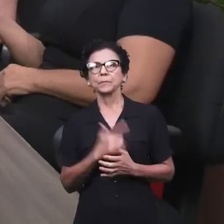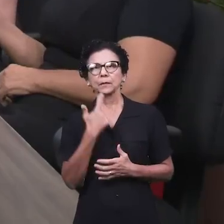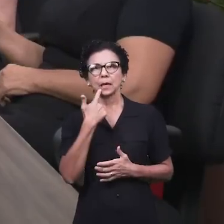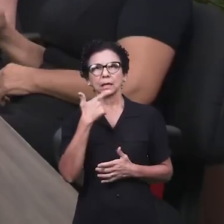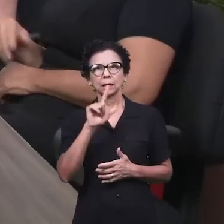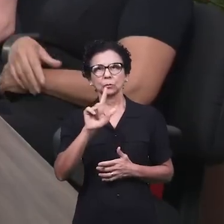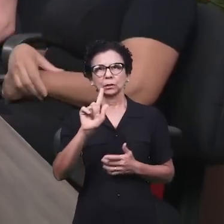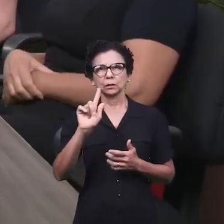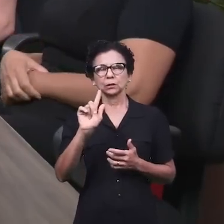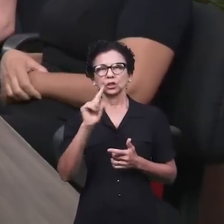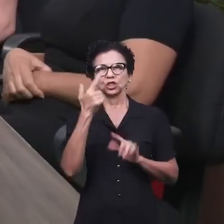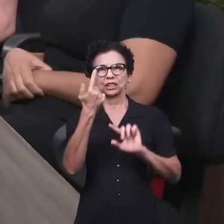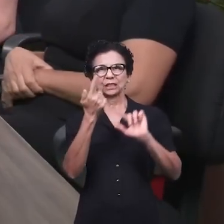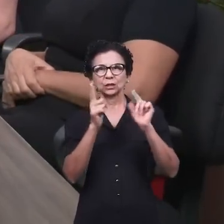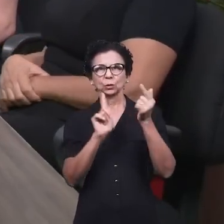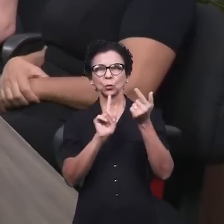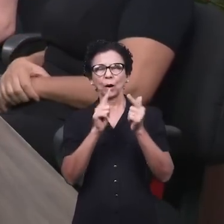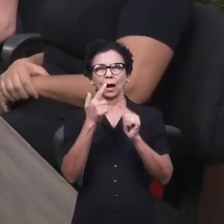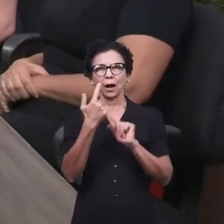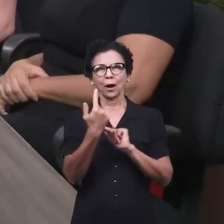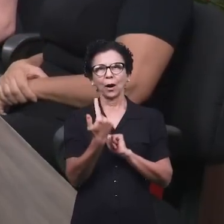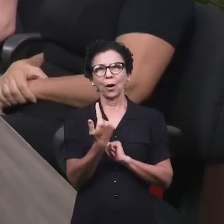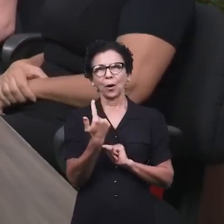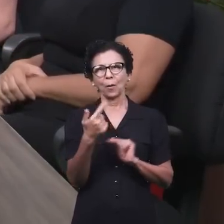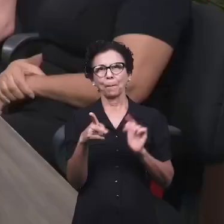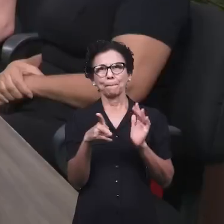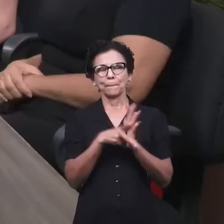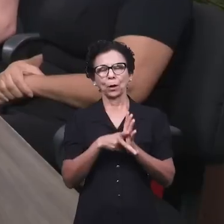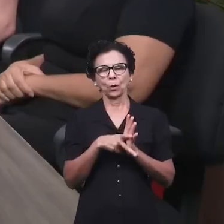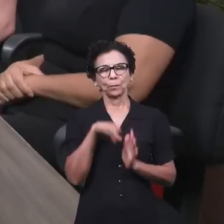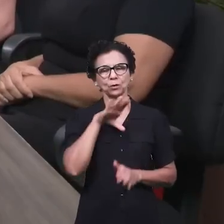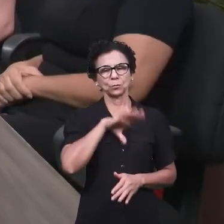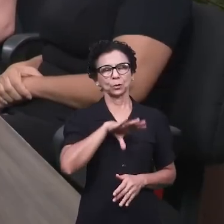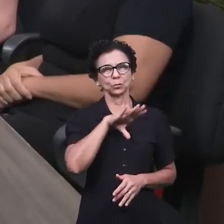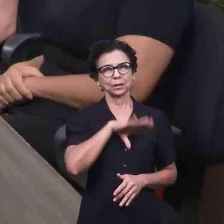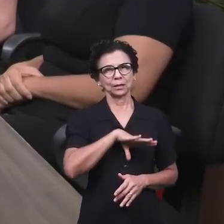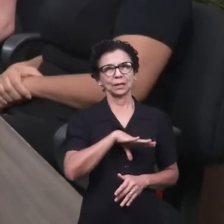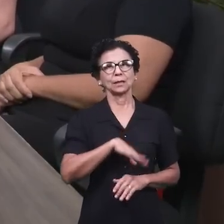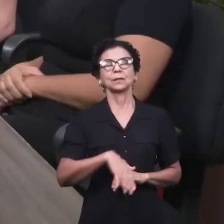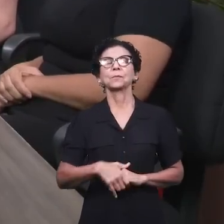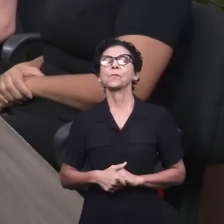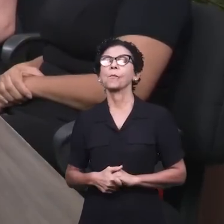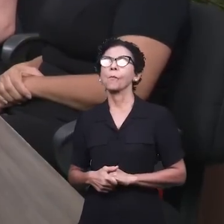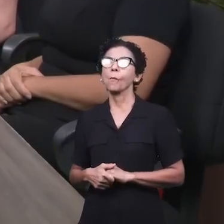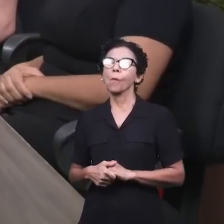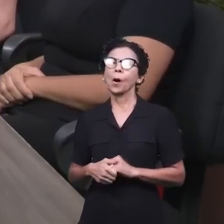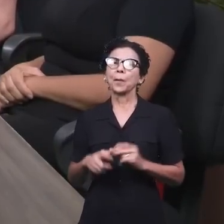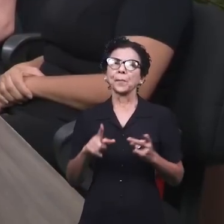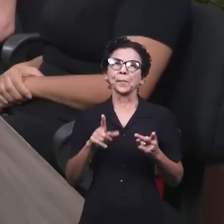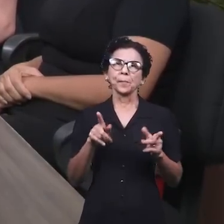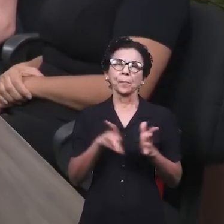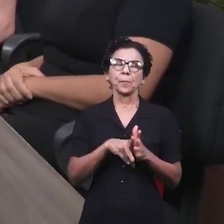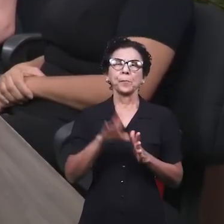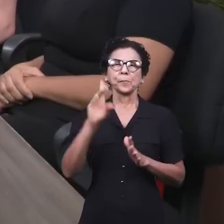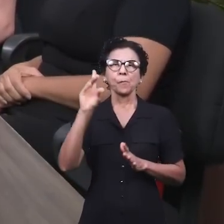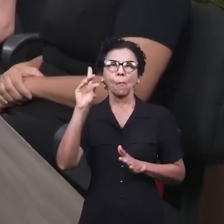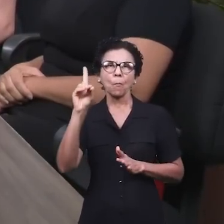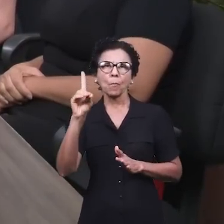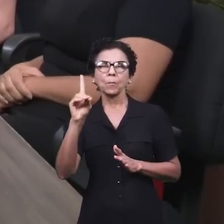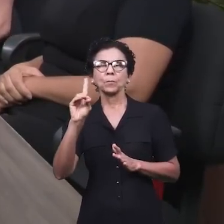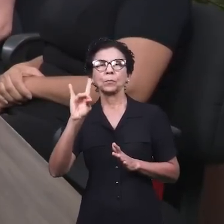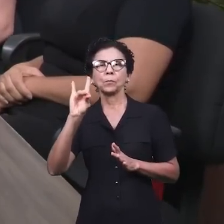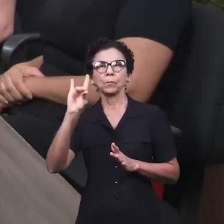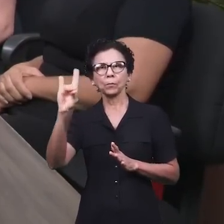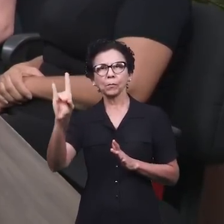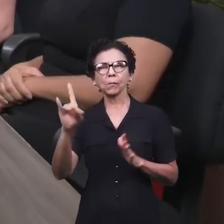gestual portuguesa mesmo. né? E existe boliviana, né? Sim, A americana, né? Então, cada país tem o